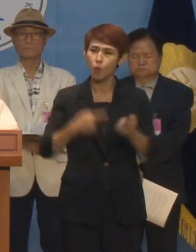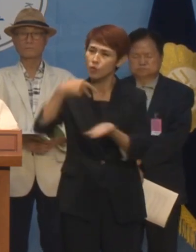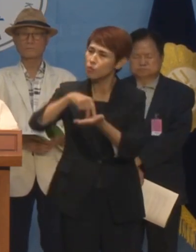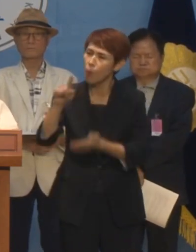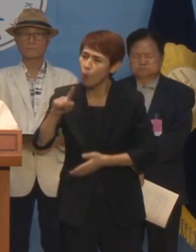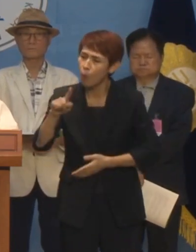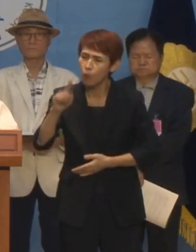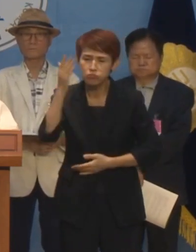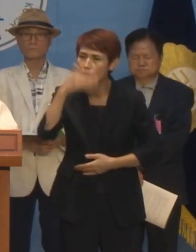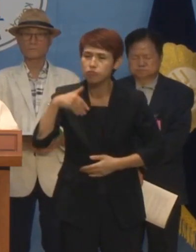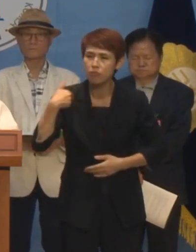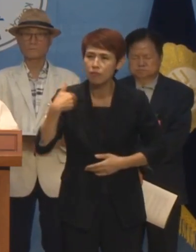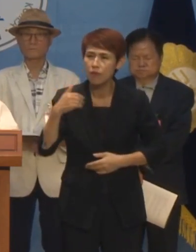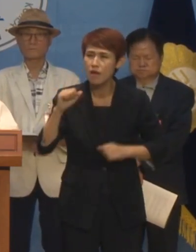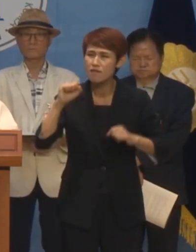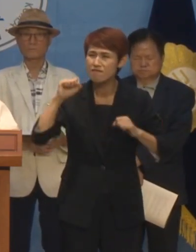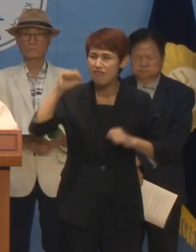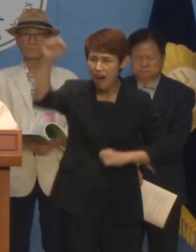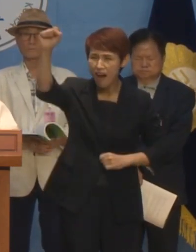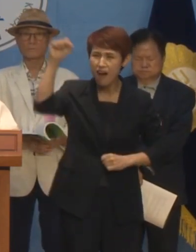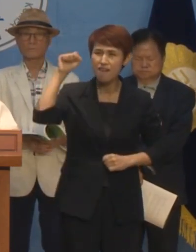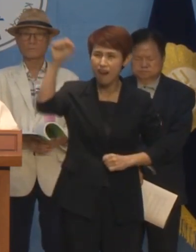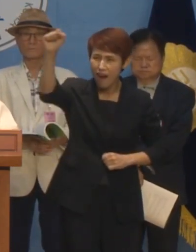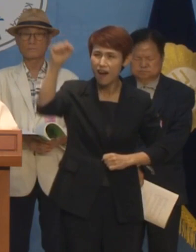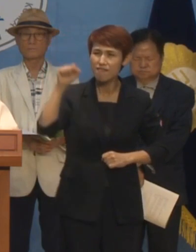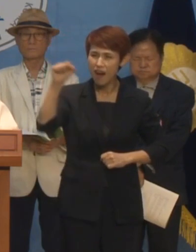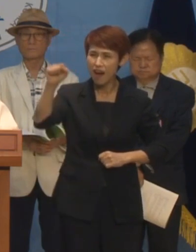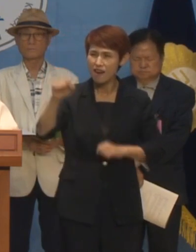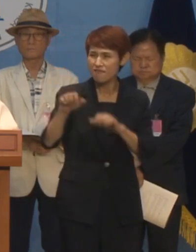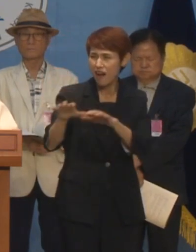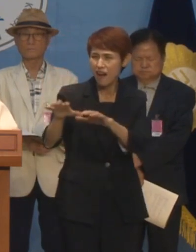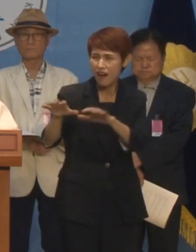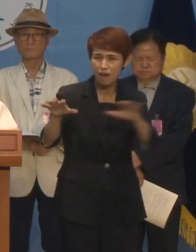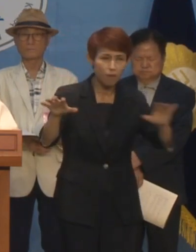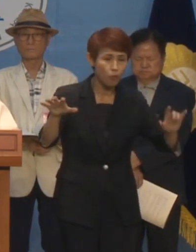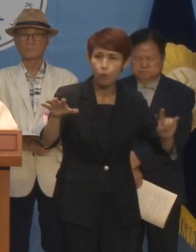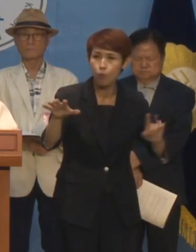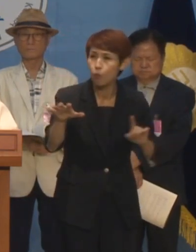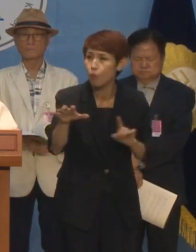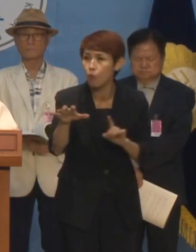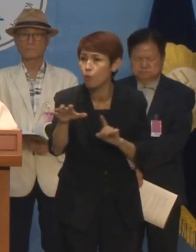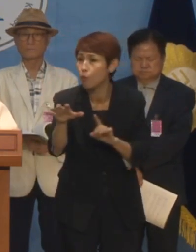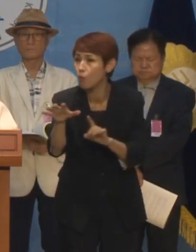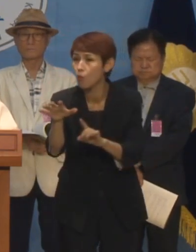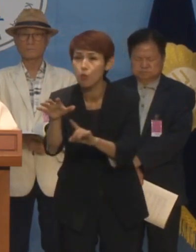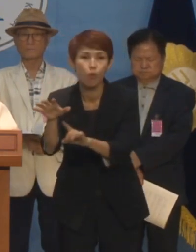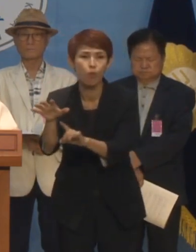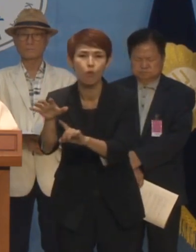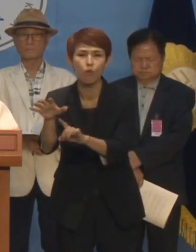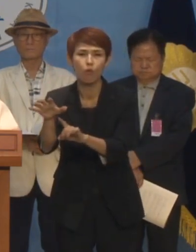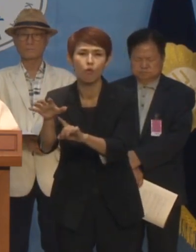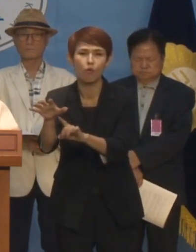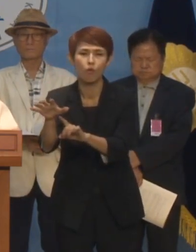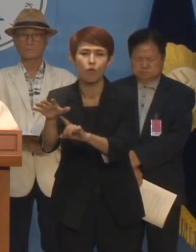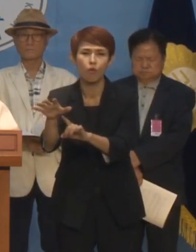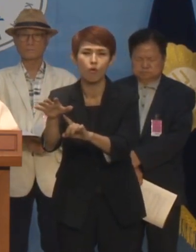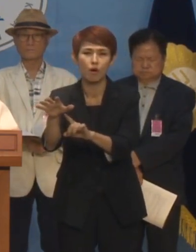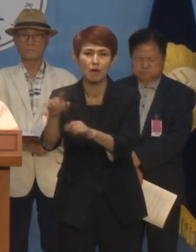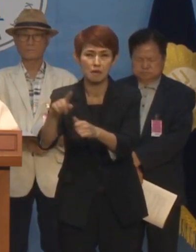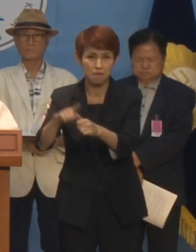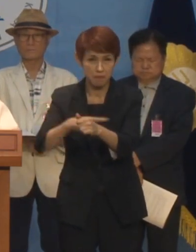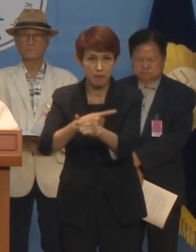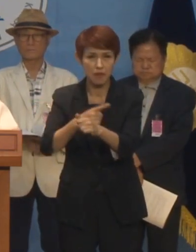그런데 거기에 휩쓸리다 보니까 그 같이 도망와서